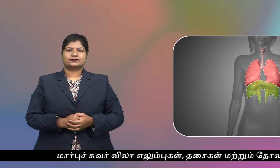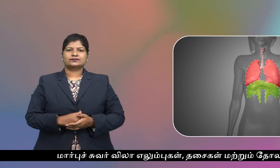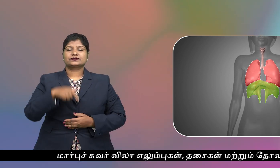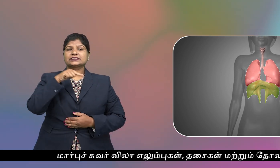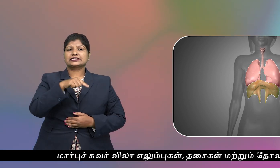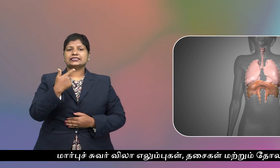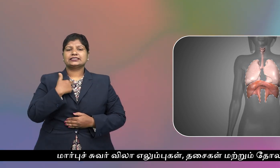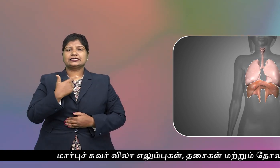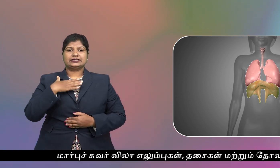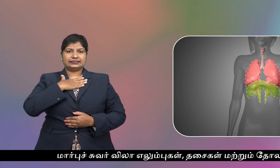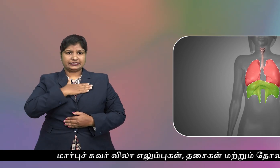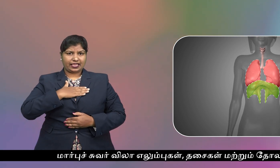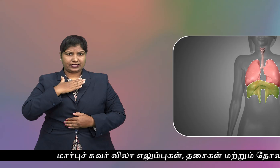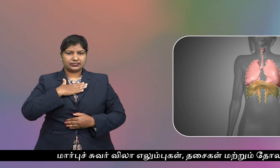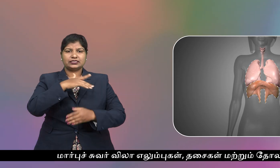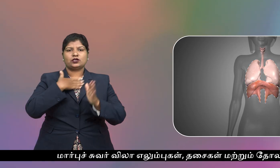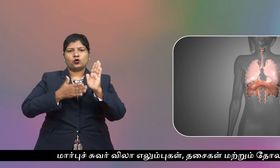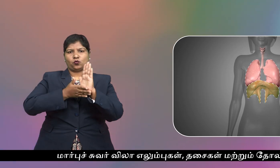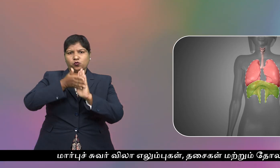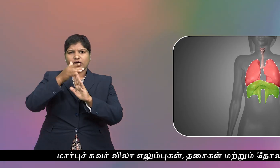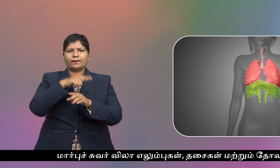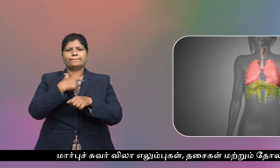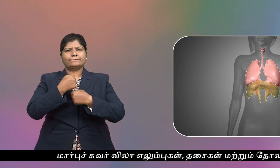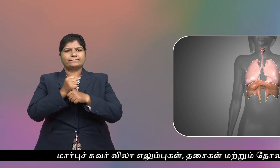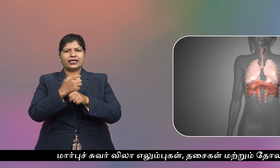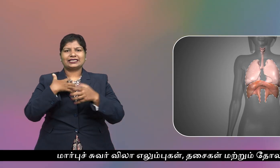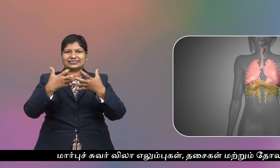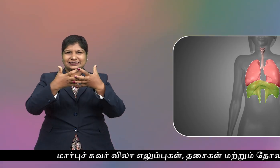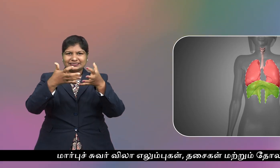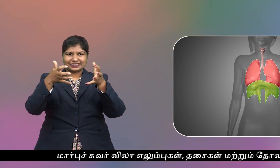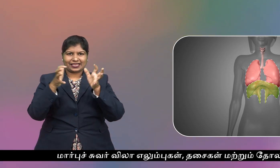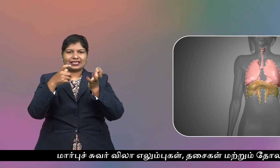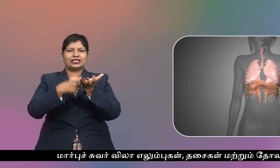மார்பு சுவர் விலா எலும்புகள், தசைகள் மற்றும் தோலால் ஆனது.